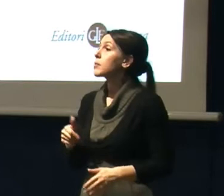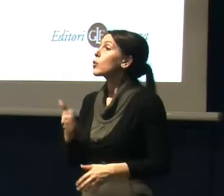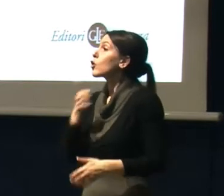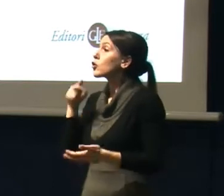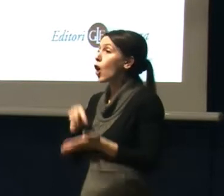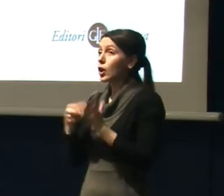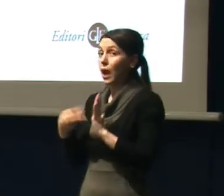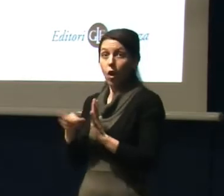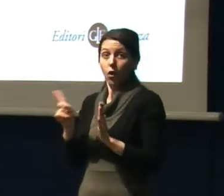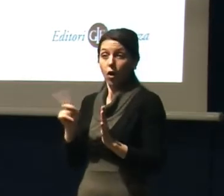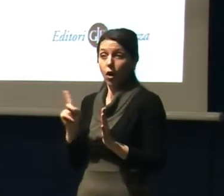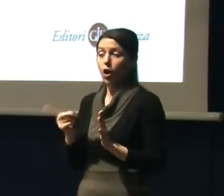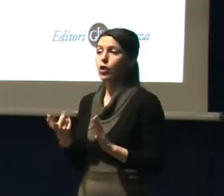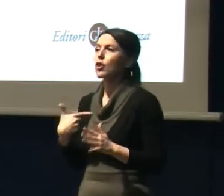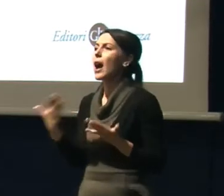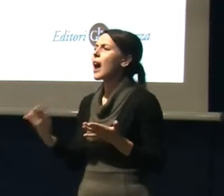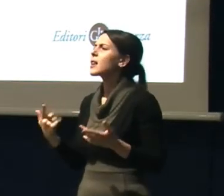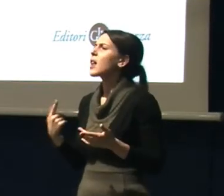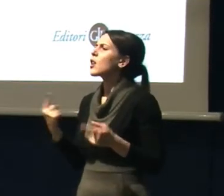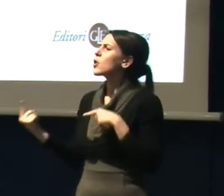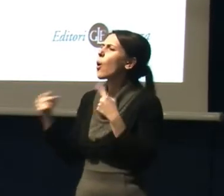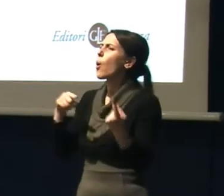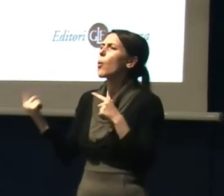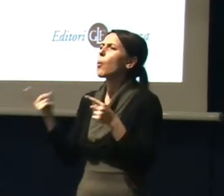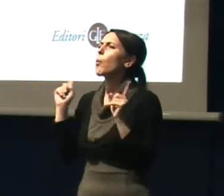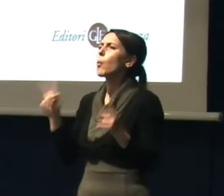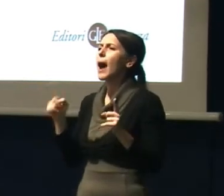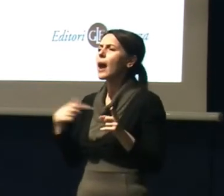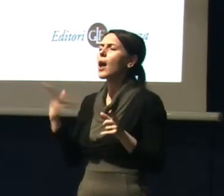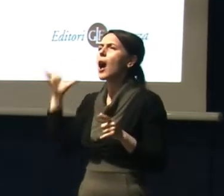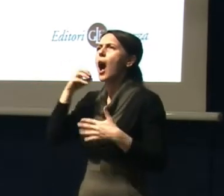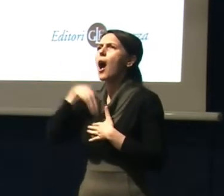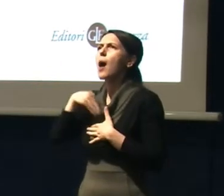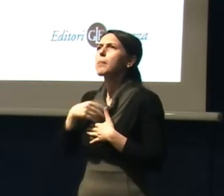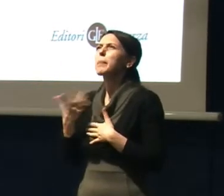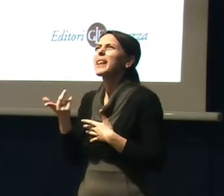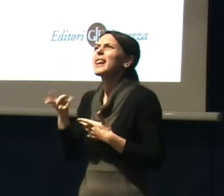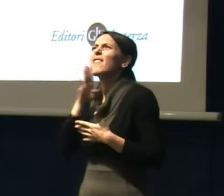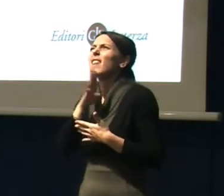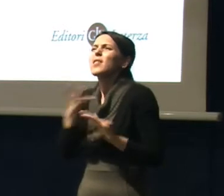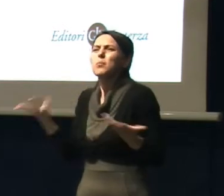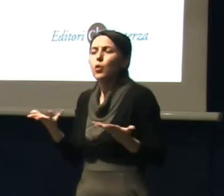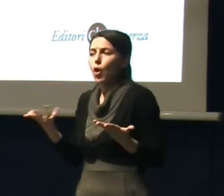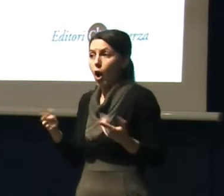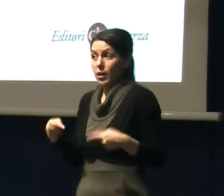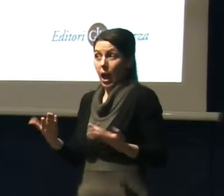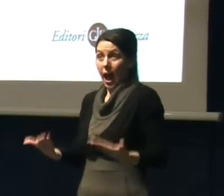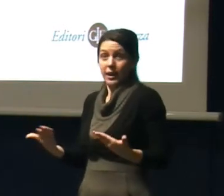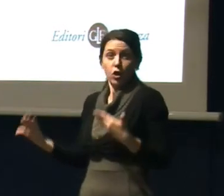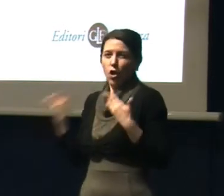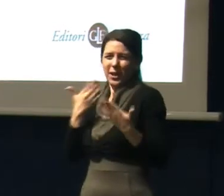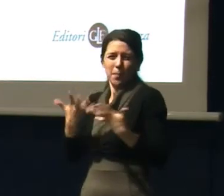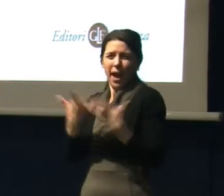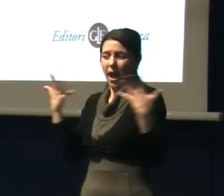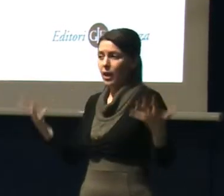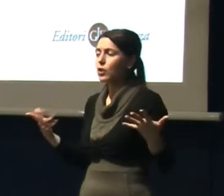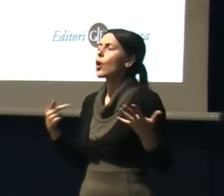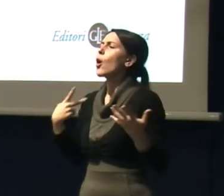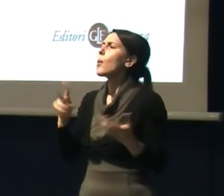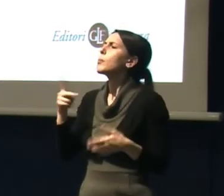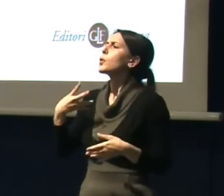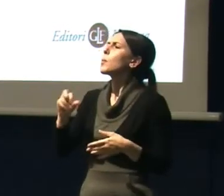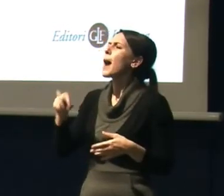si sta discutendo molto per capire che cos'è c'è una grandissimo dibattito e volevo chiedere a chi presenti ma daniele manca soprattutto che